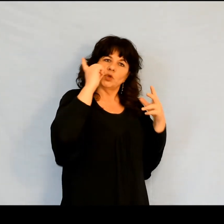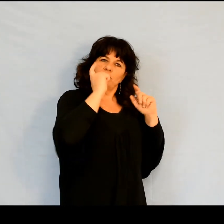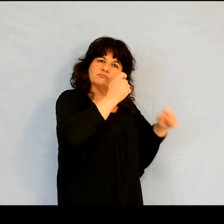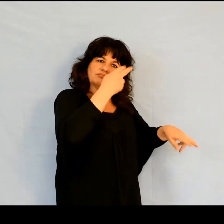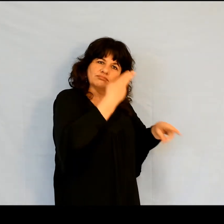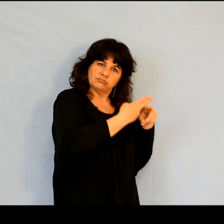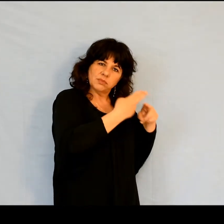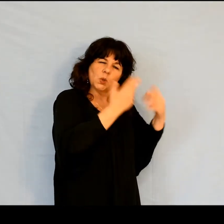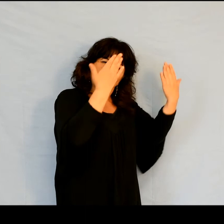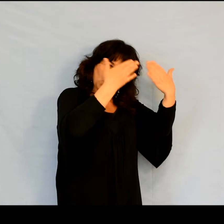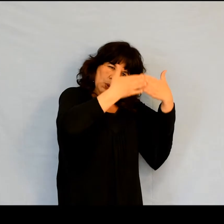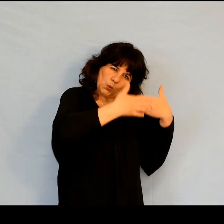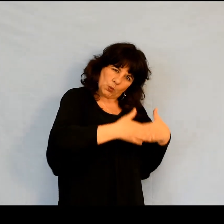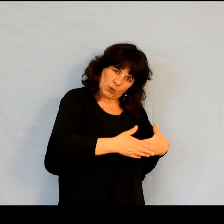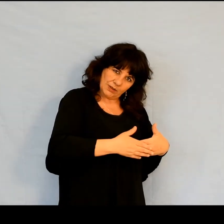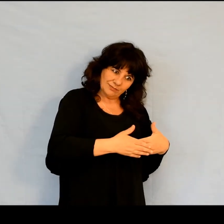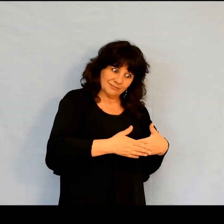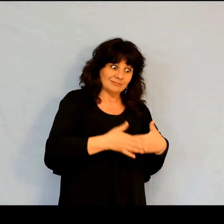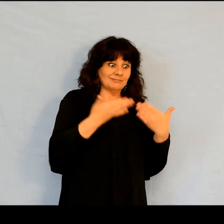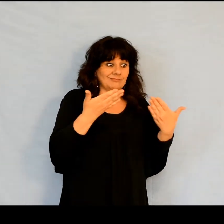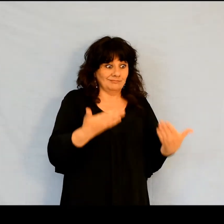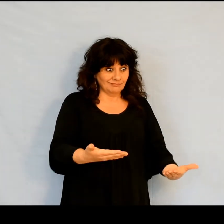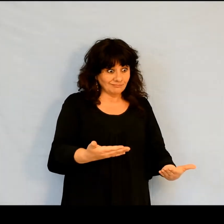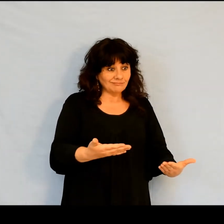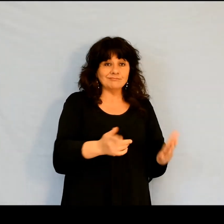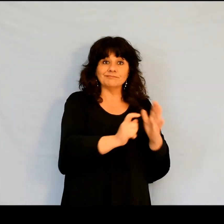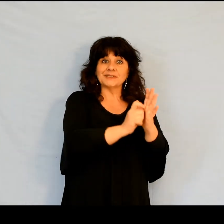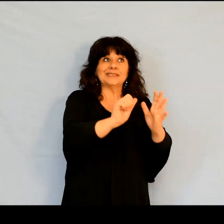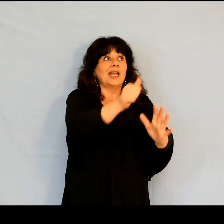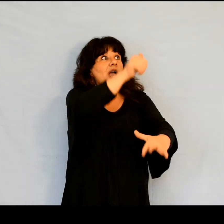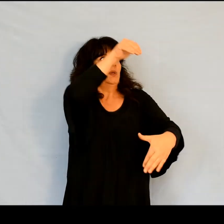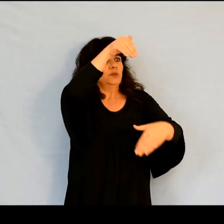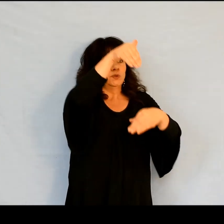soir, il y eut un matin, premier jour.